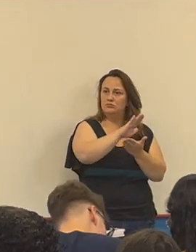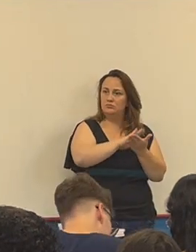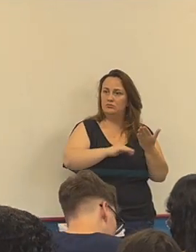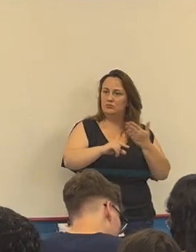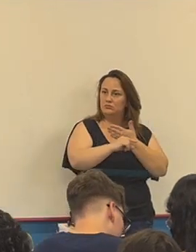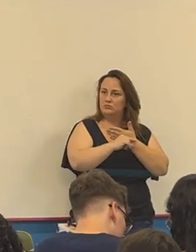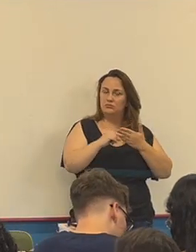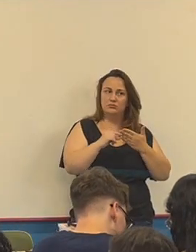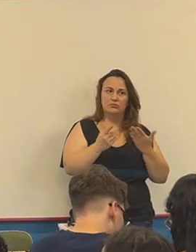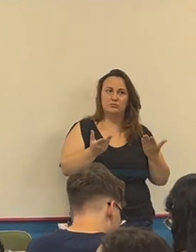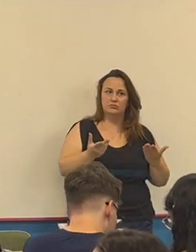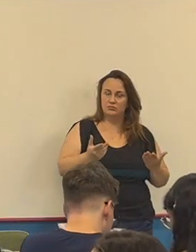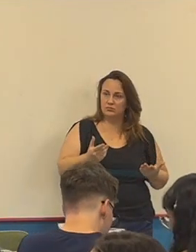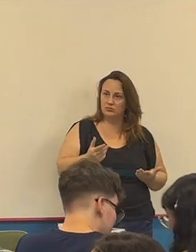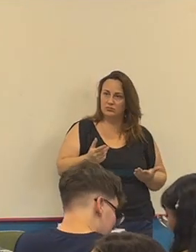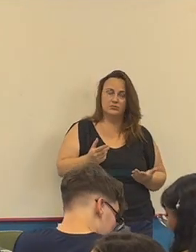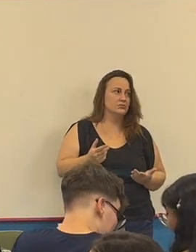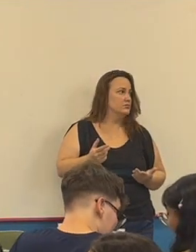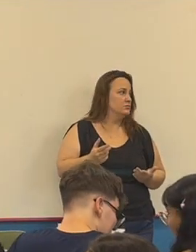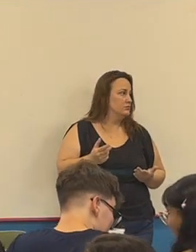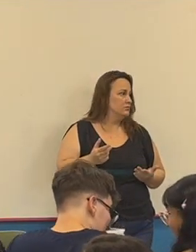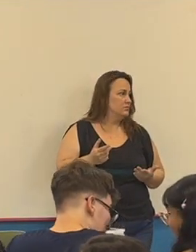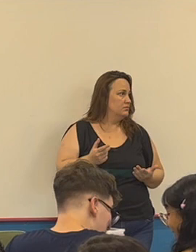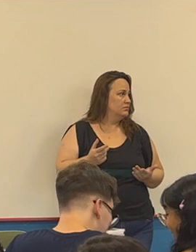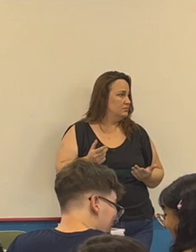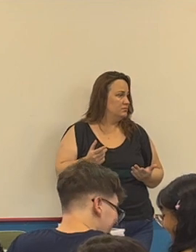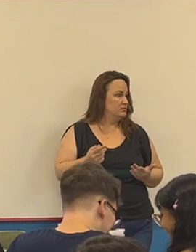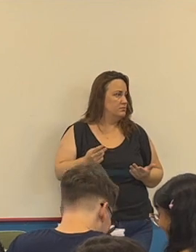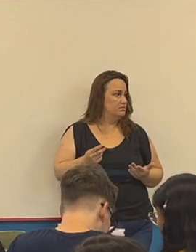Ah, tá. Esse trabalho...